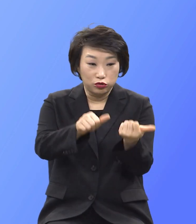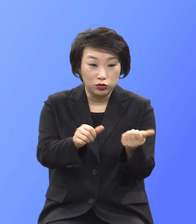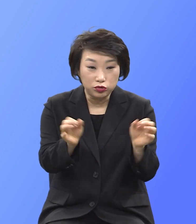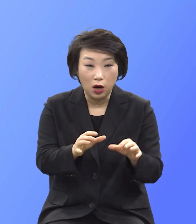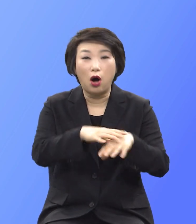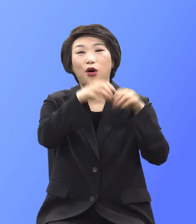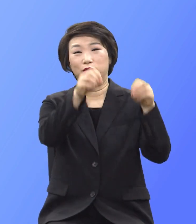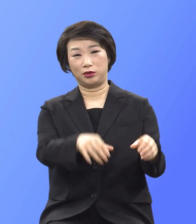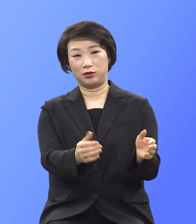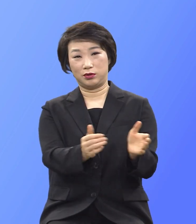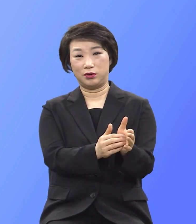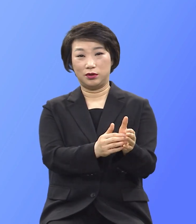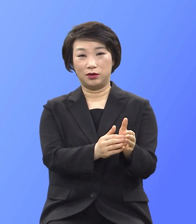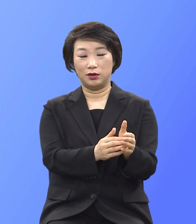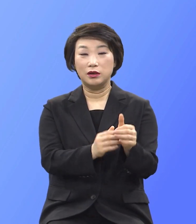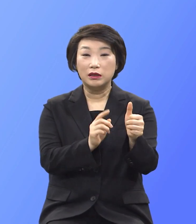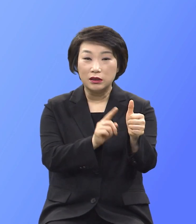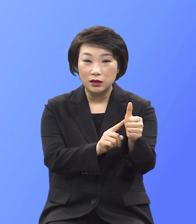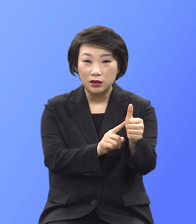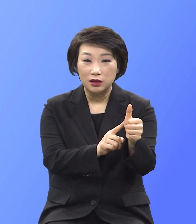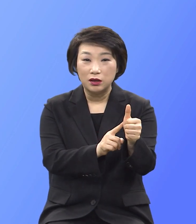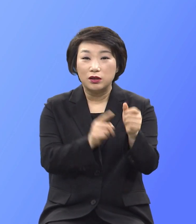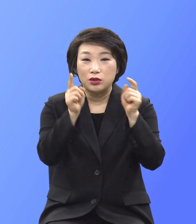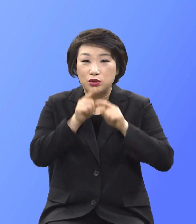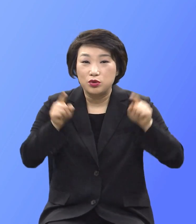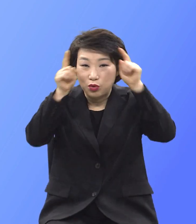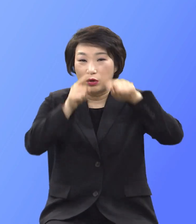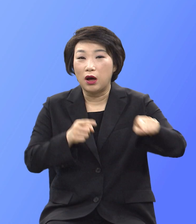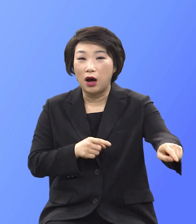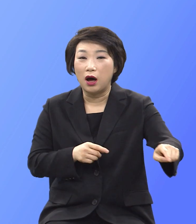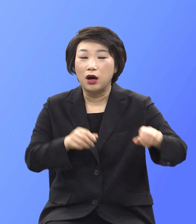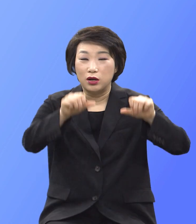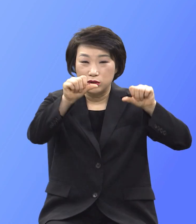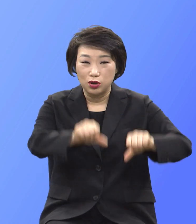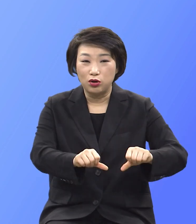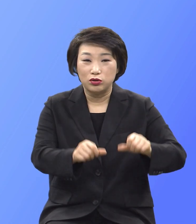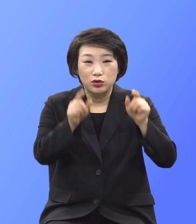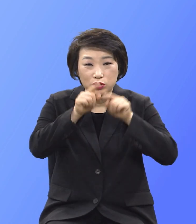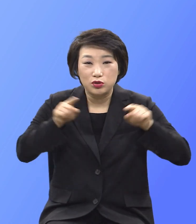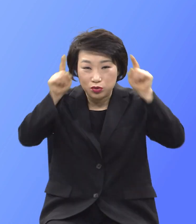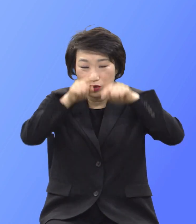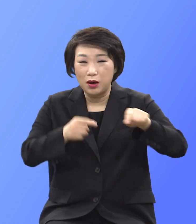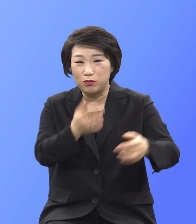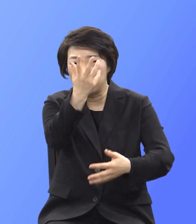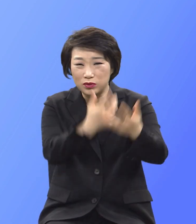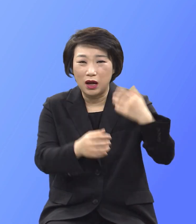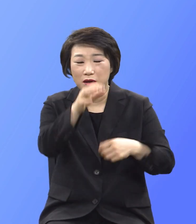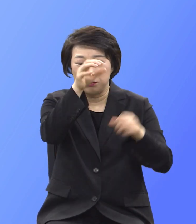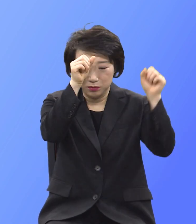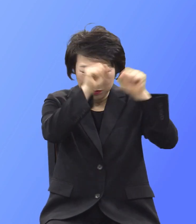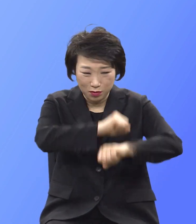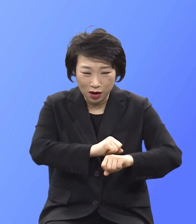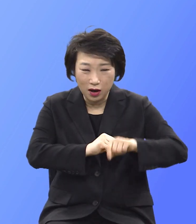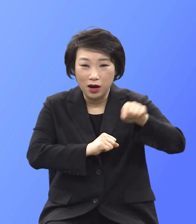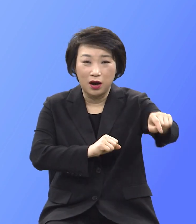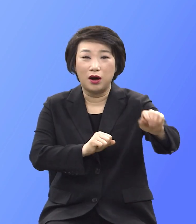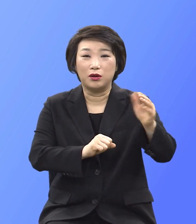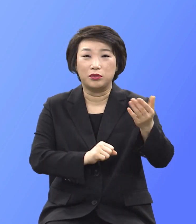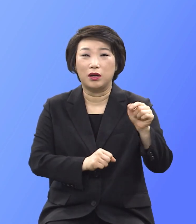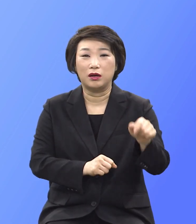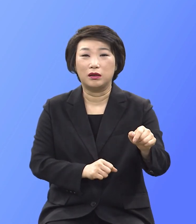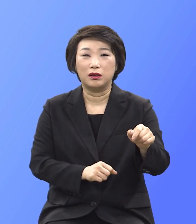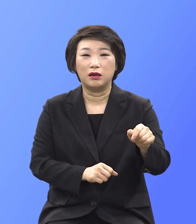헛된 것이요 그는 지옥에 저주받은 음부에 불타는 멸망의 파멸